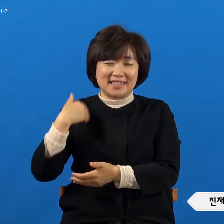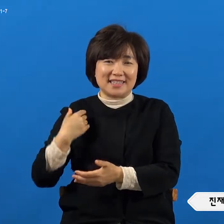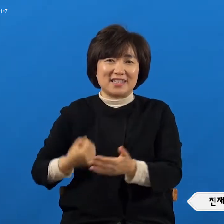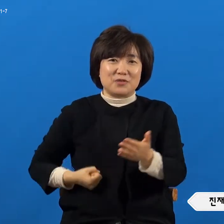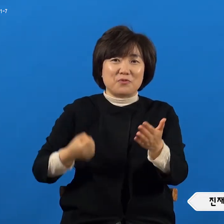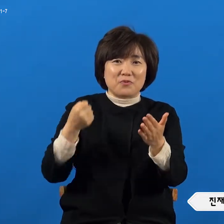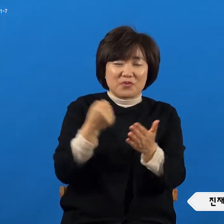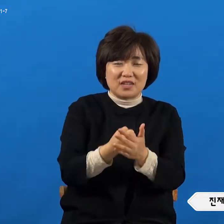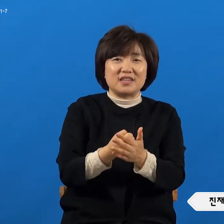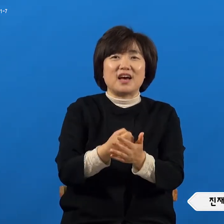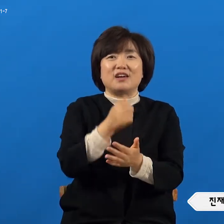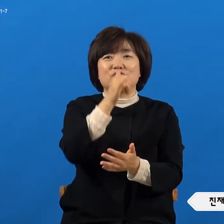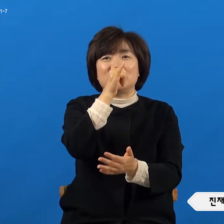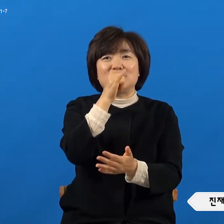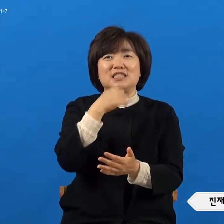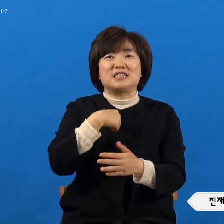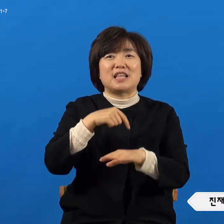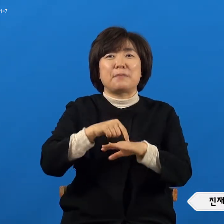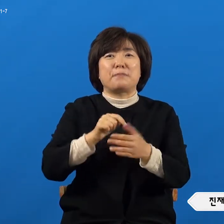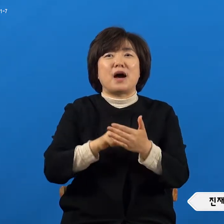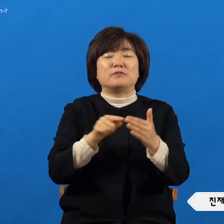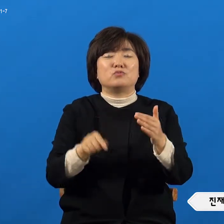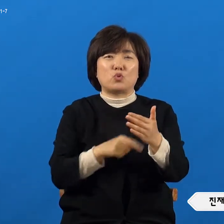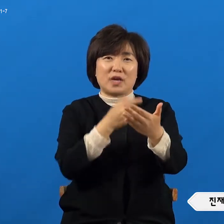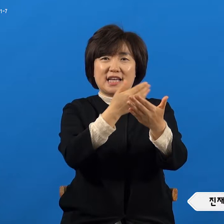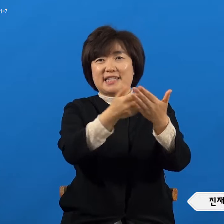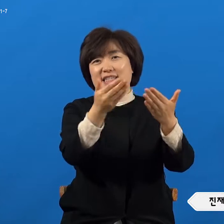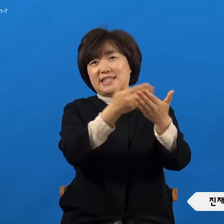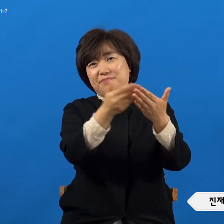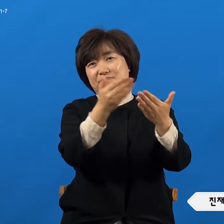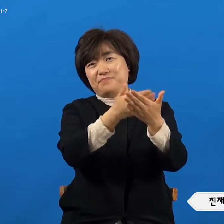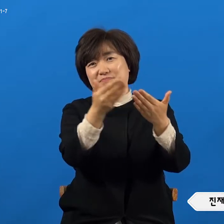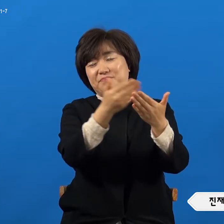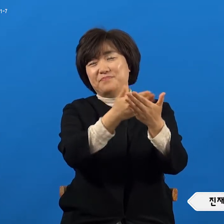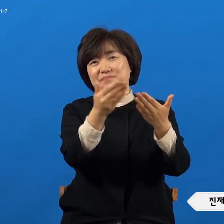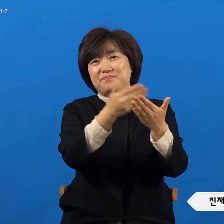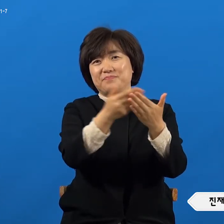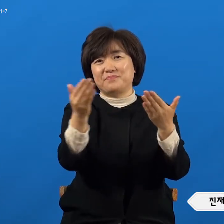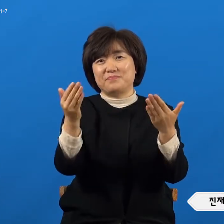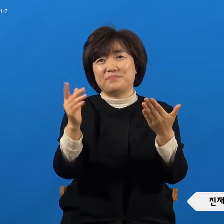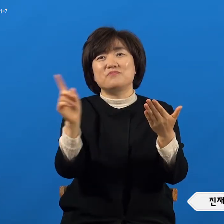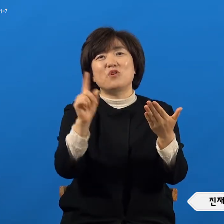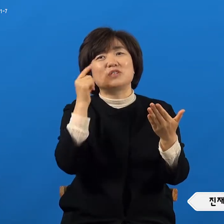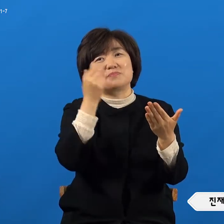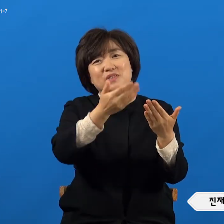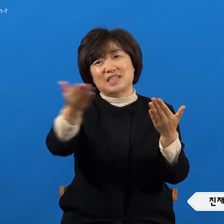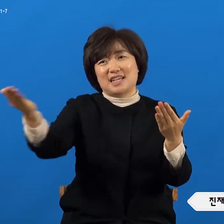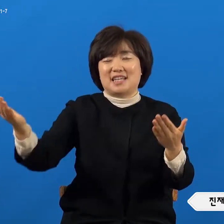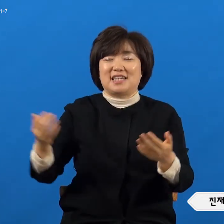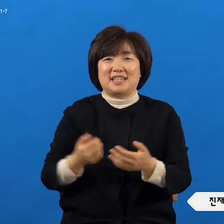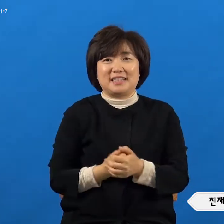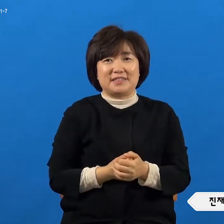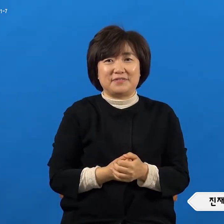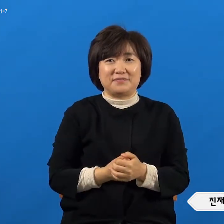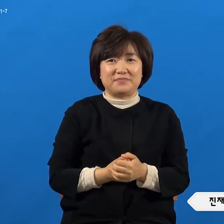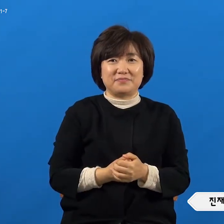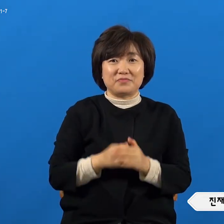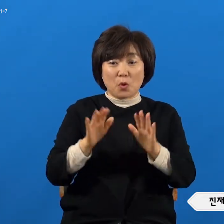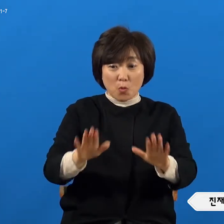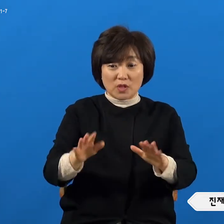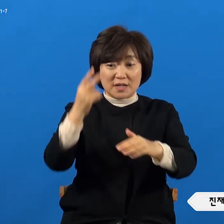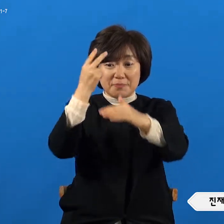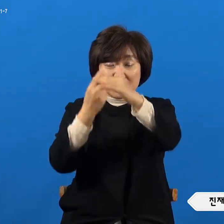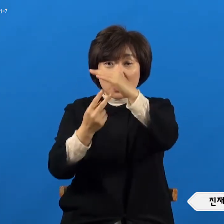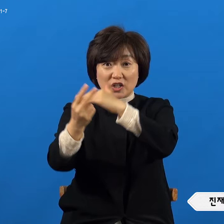수 있는 내 마음의 그림이 그려지는 그림이 과연 무엇입니까? 오늘